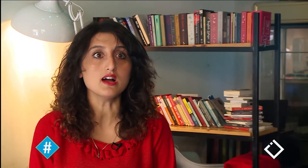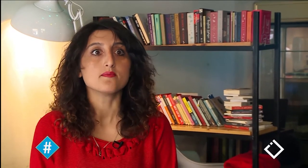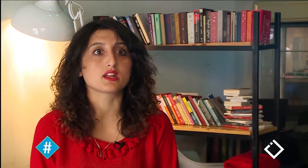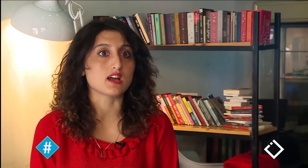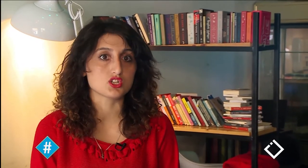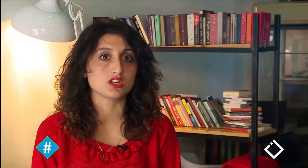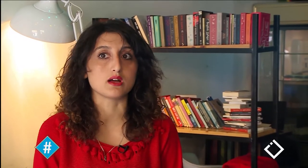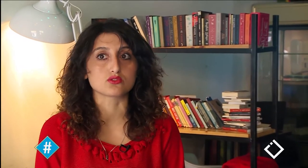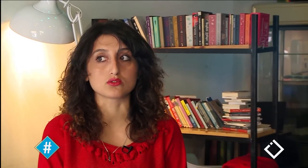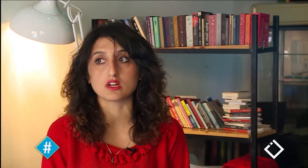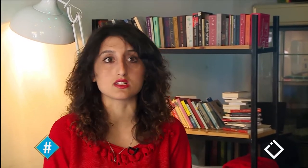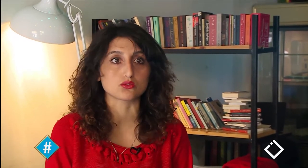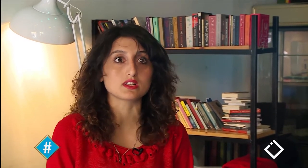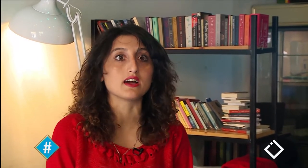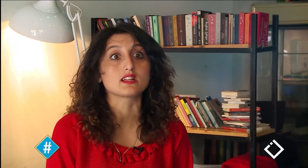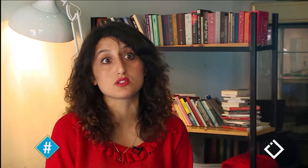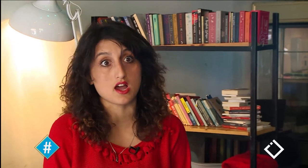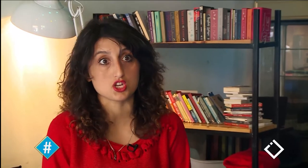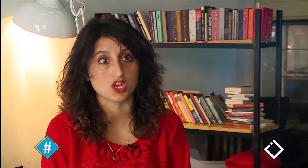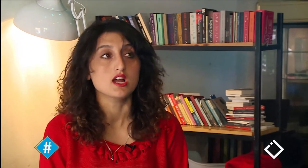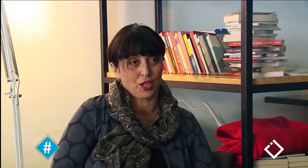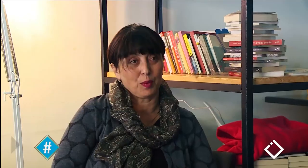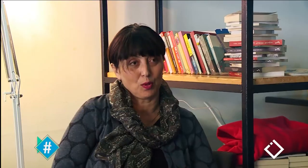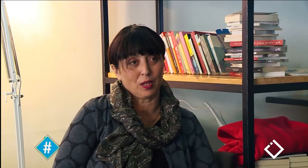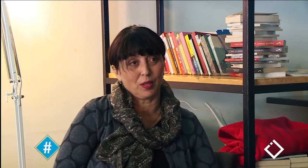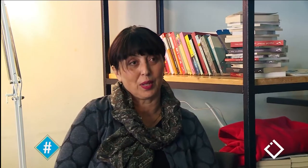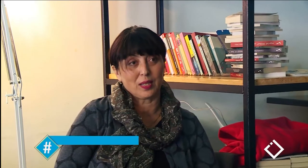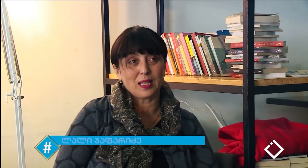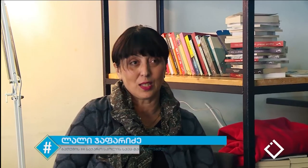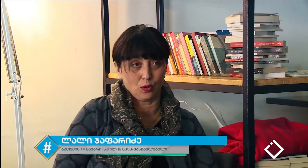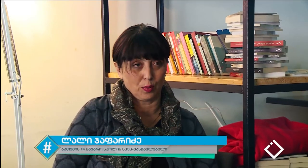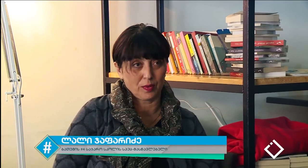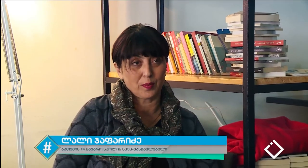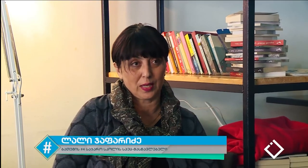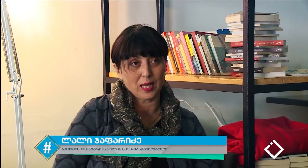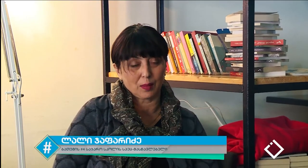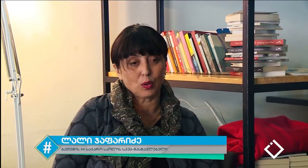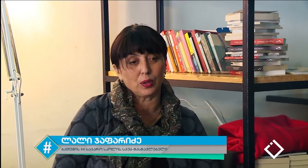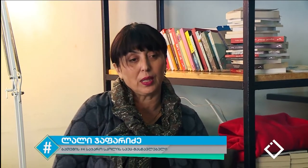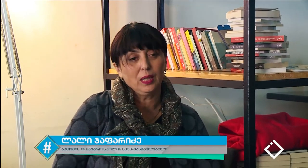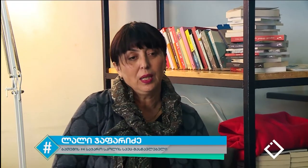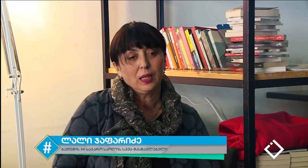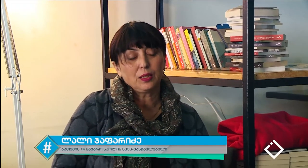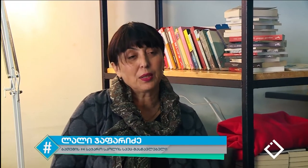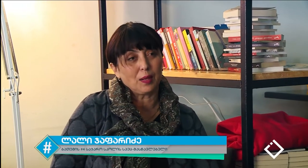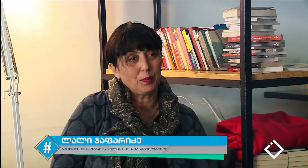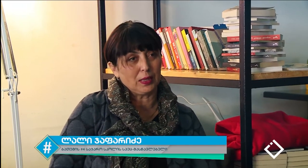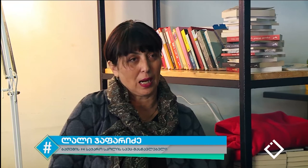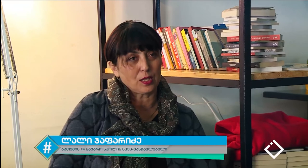და დარჩნენ აბსოლუტურად, ესე ვთქვათ, განათლების გარეშე. ჩემი მოსწავლეები არის ნაწილობრივ სმენის არ მქონე. იქვე დამებადა აზრი,